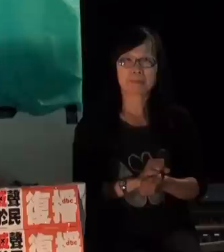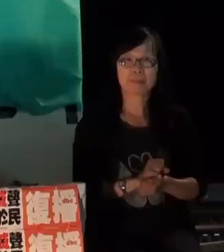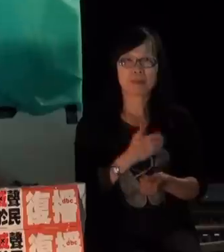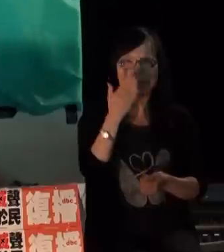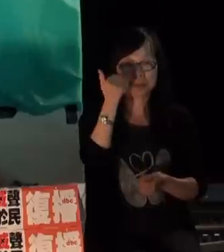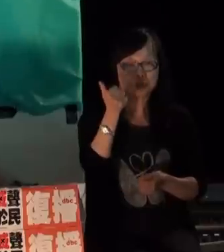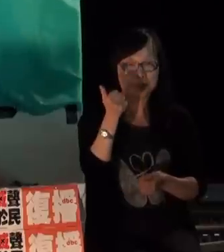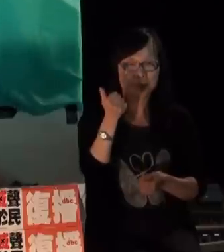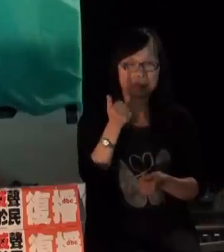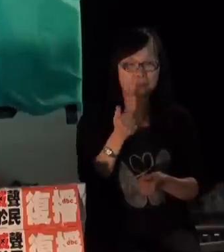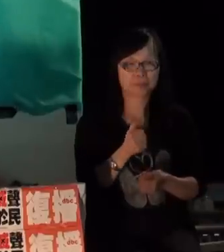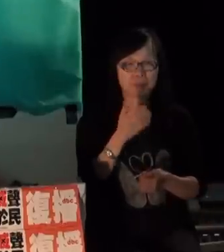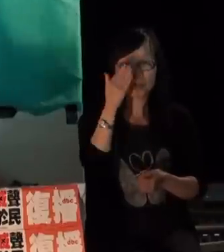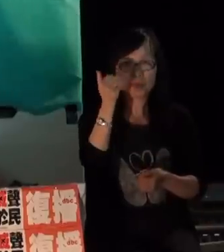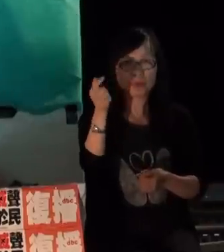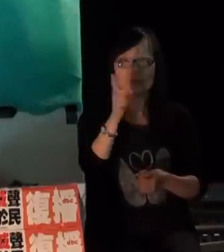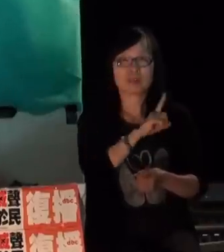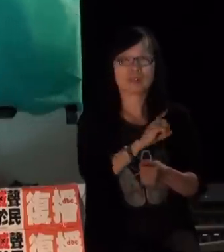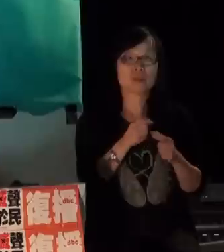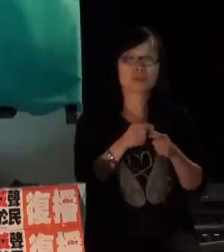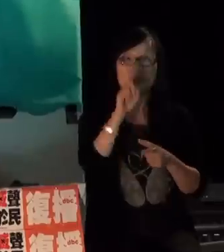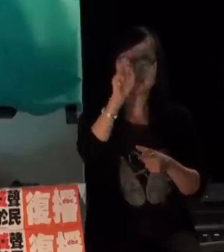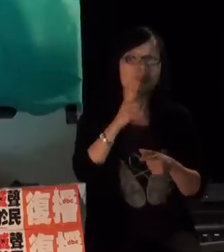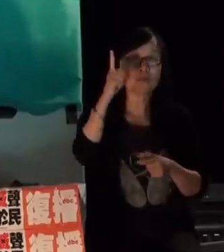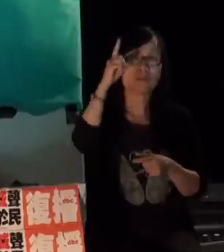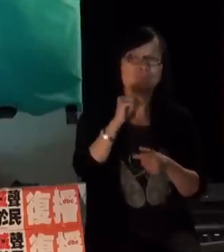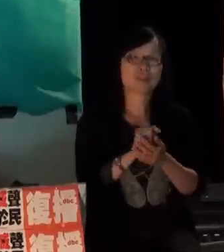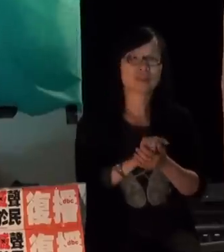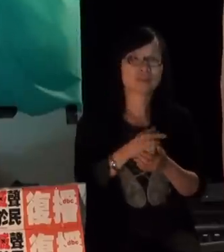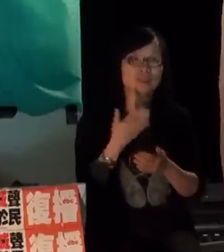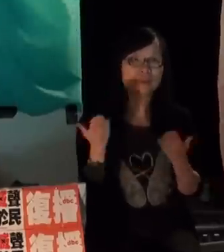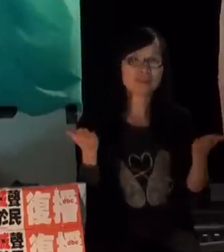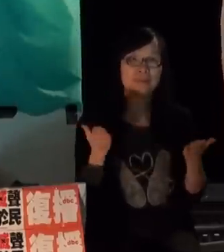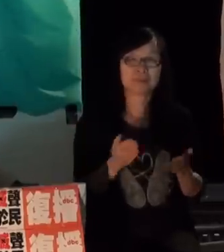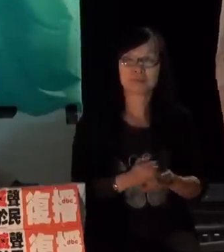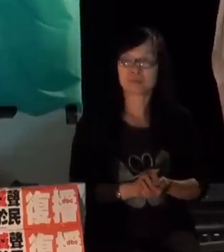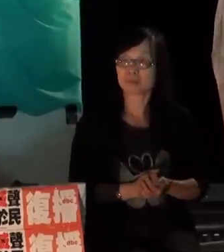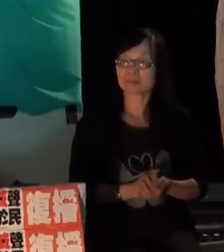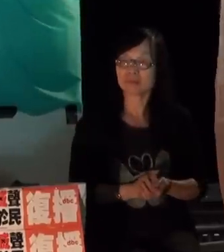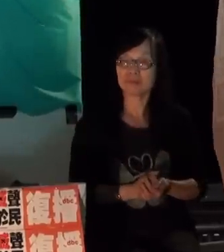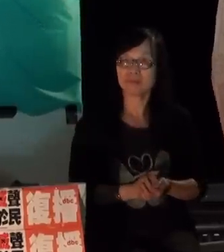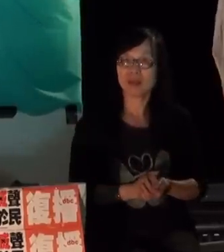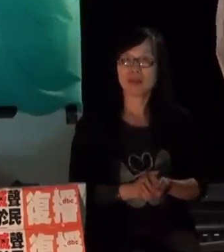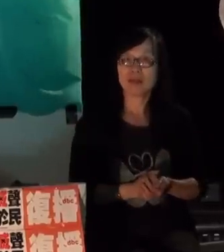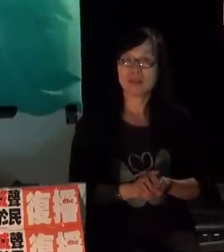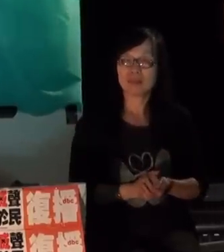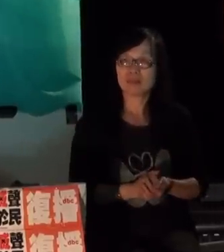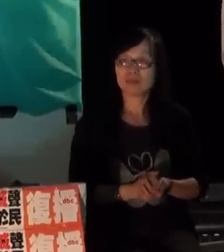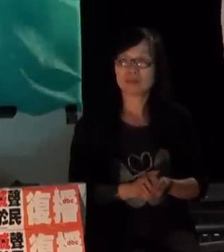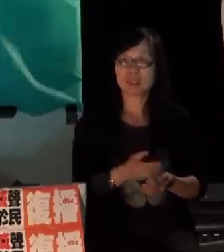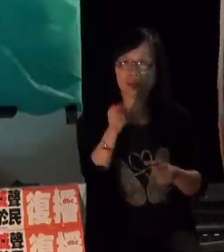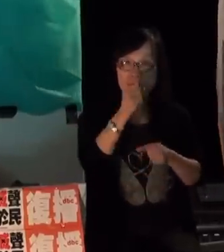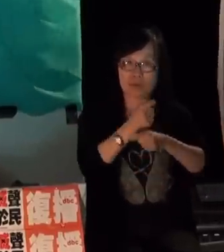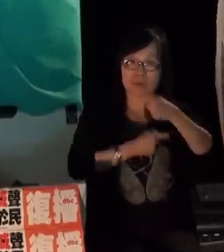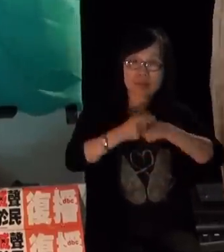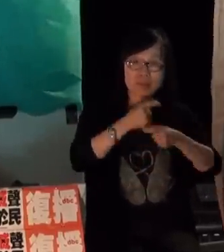好彩佢就冇佢咗一間公司，唔係上市嘅啫。如果係就大鑊啊！嗱，好簡單， 股票 啊，好簡單。嗱，你做生意